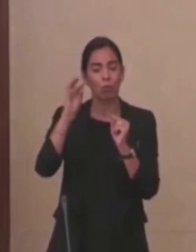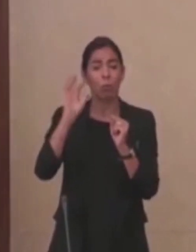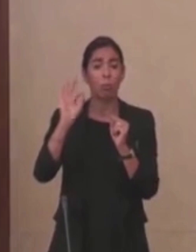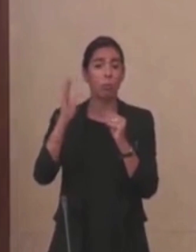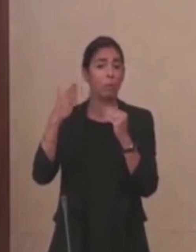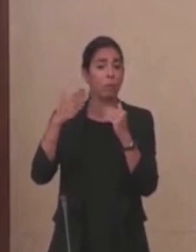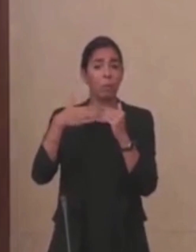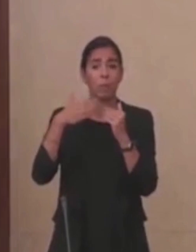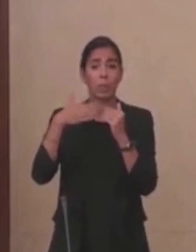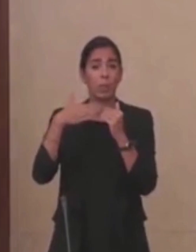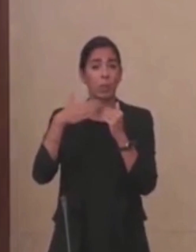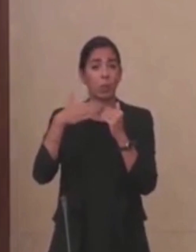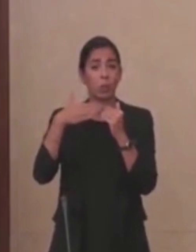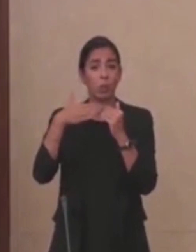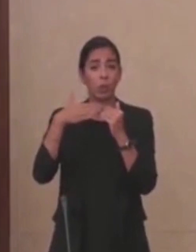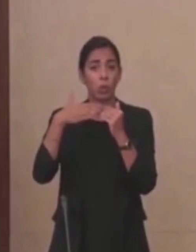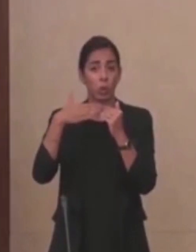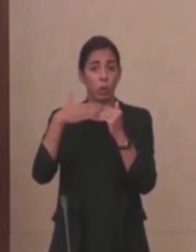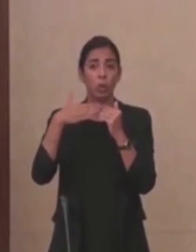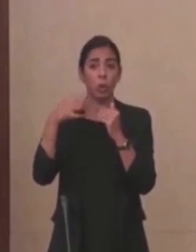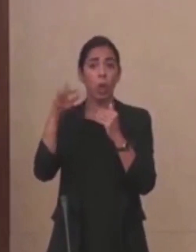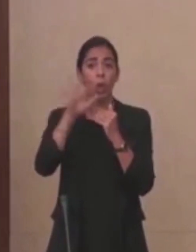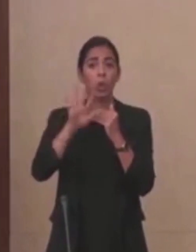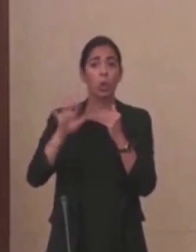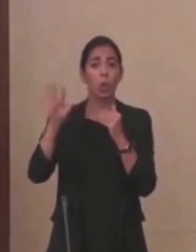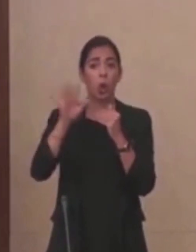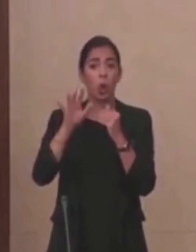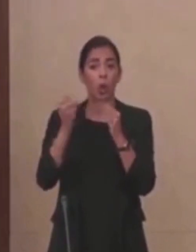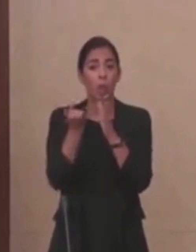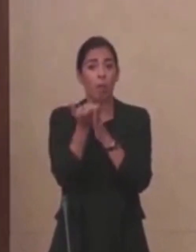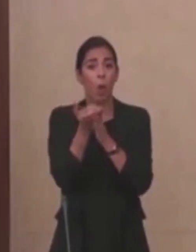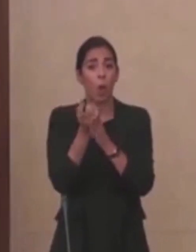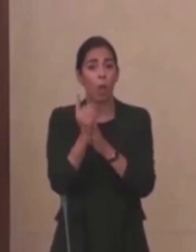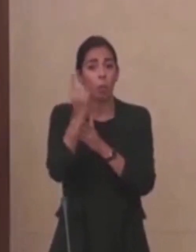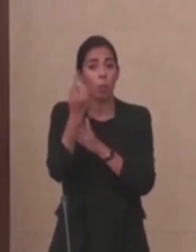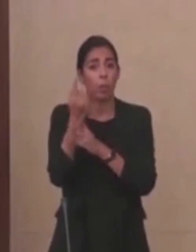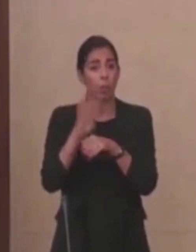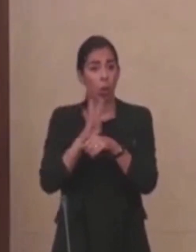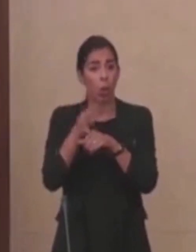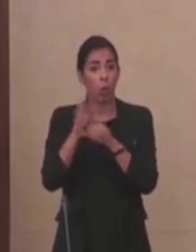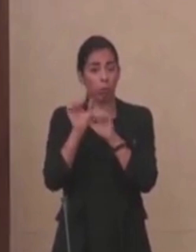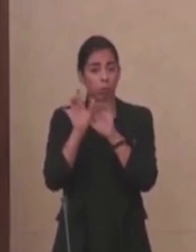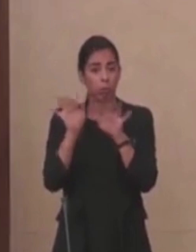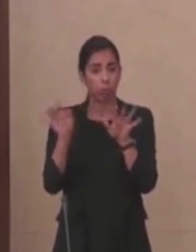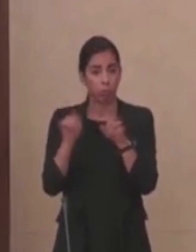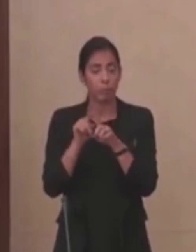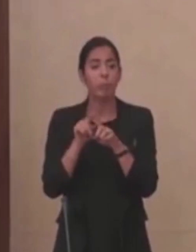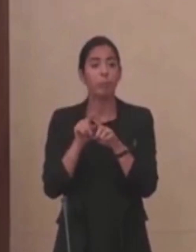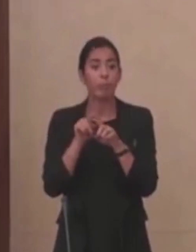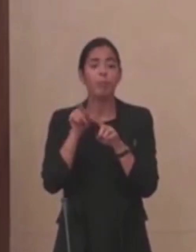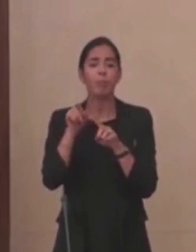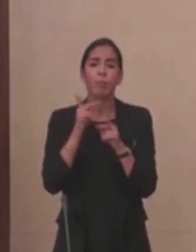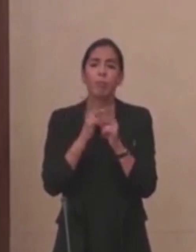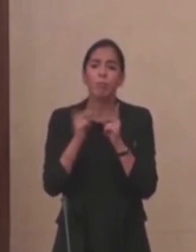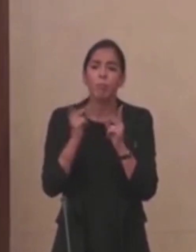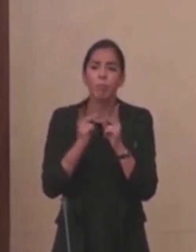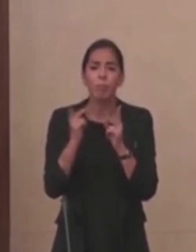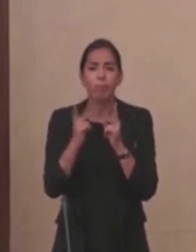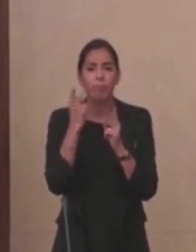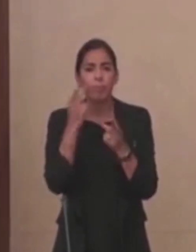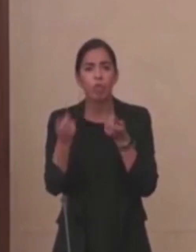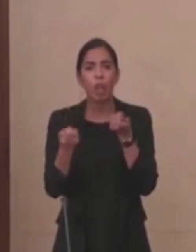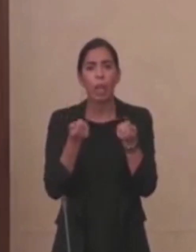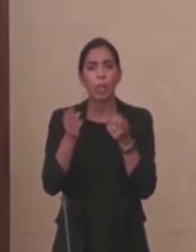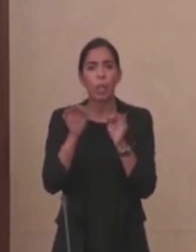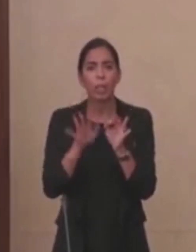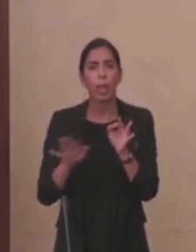du Piémont, la plus proche de la zone où en Lombardie où il y a eu le premier foyer